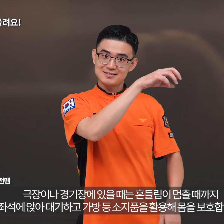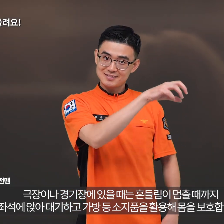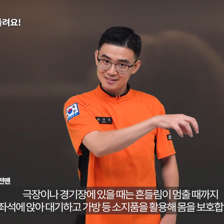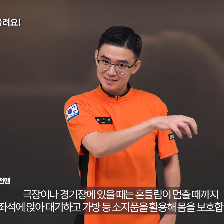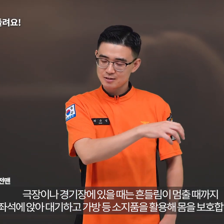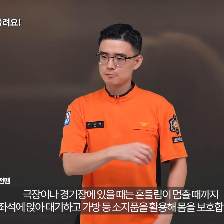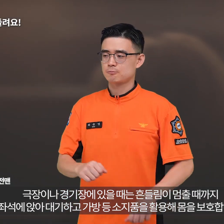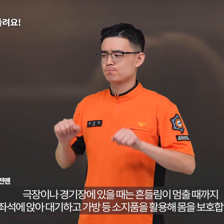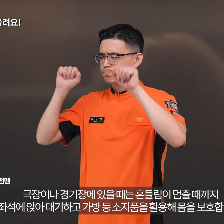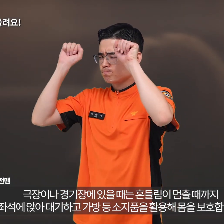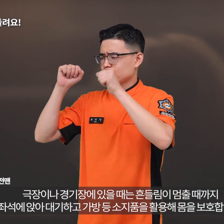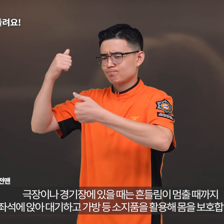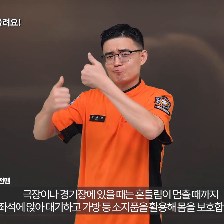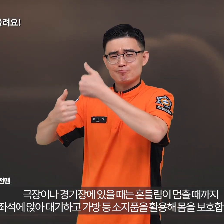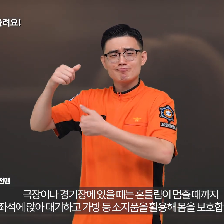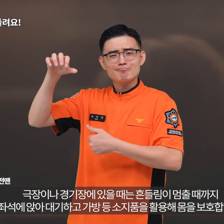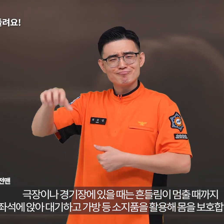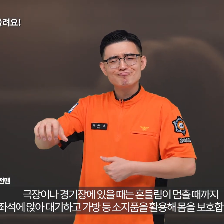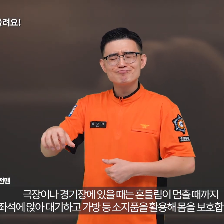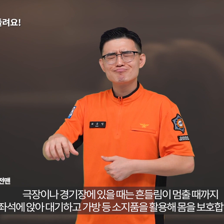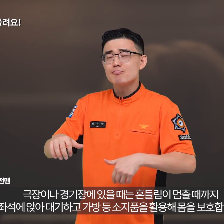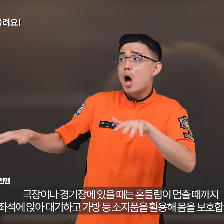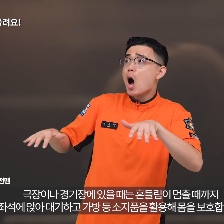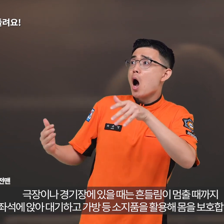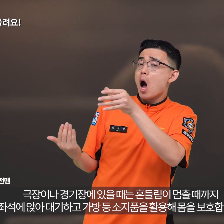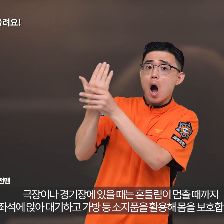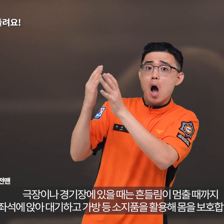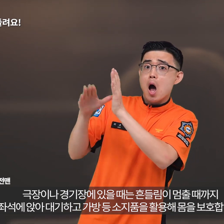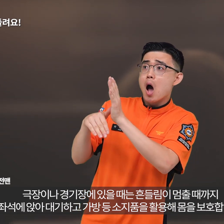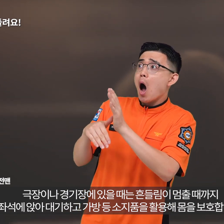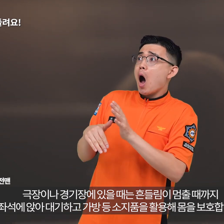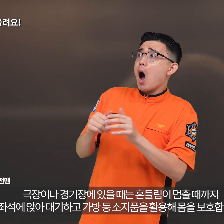극장이나 경기장에 있을 때는 흔들림이 멈출 때까지 좌석에 앉아 대기하고